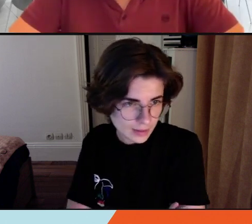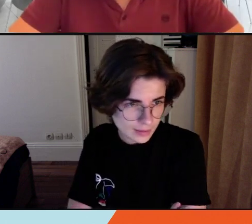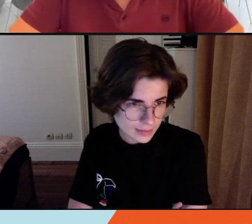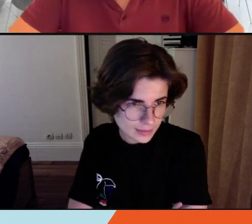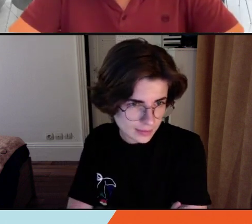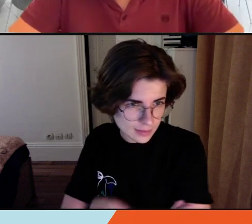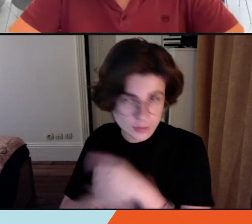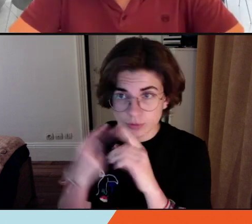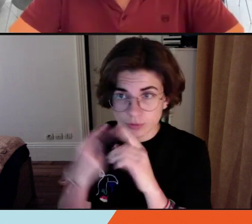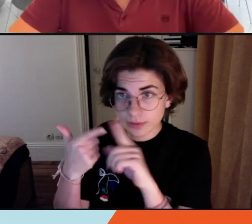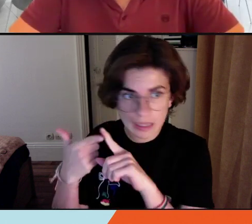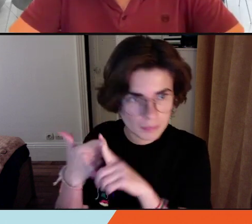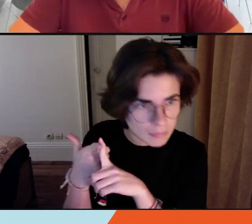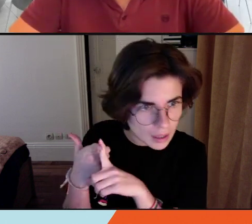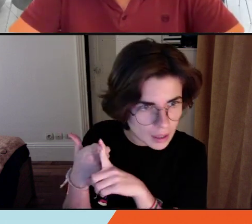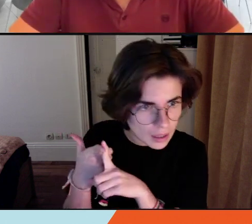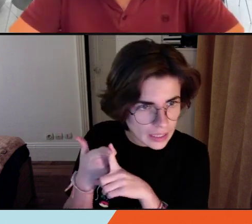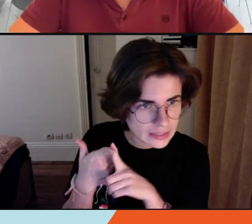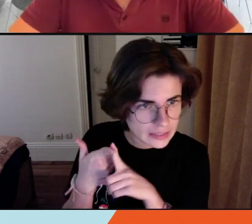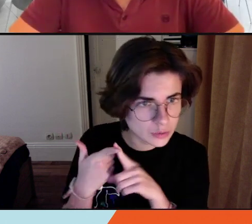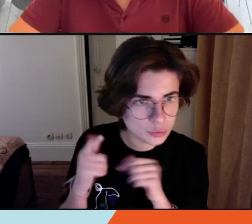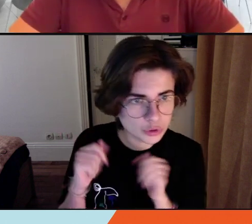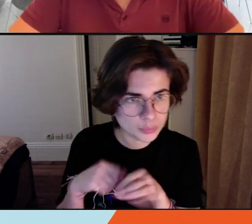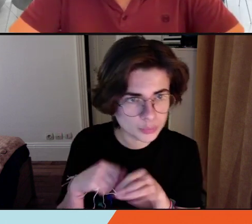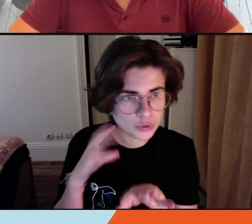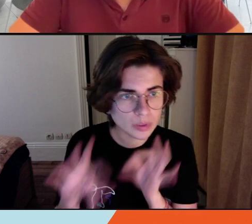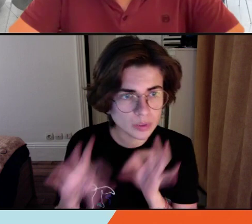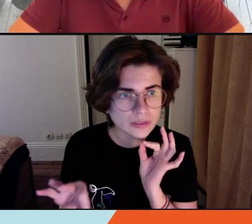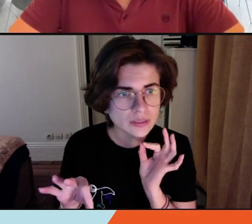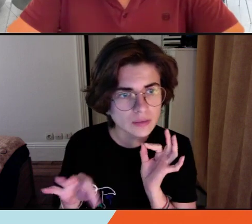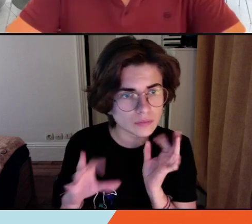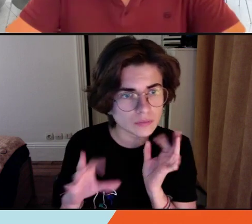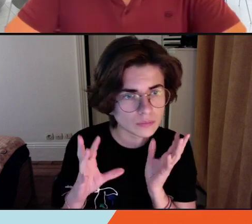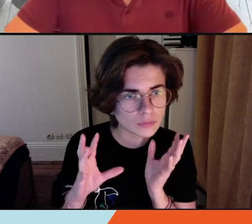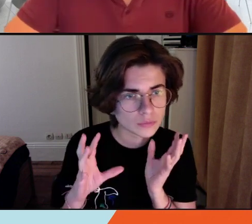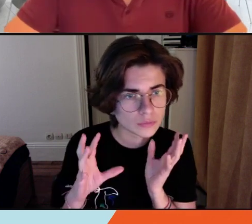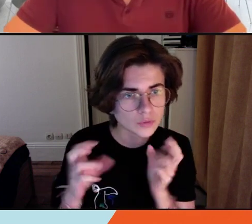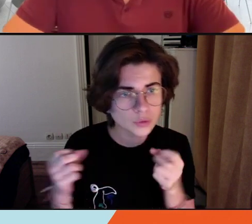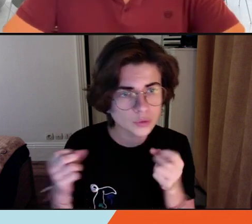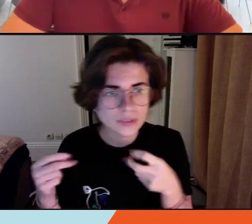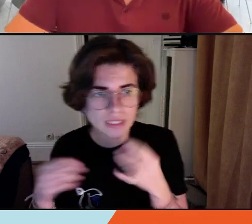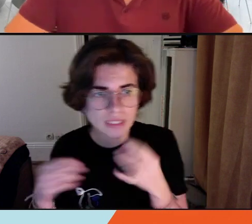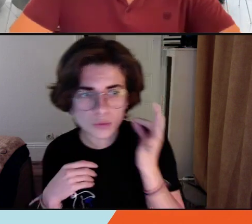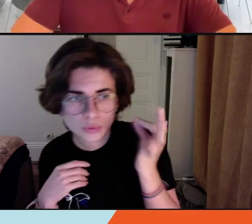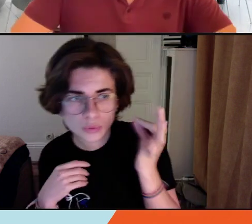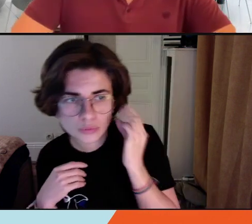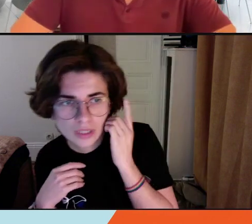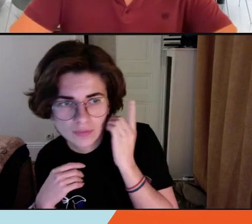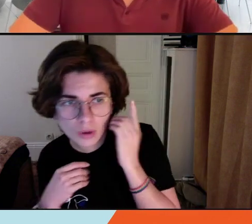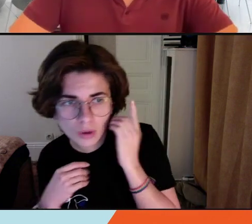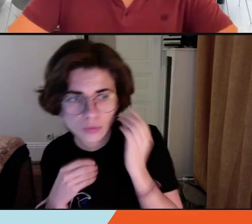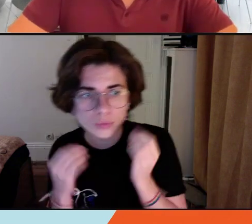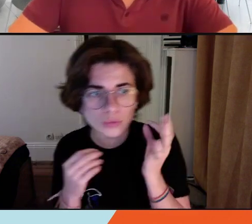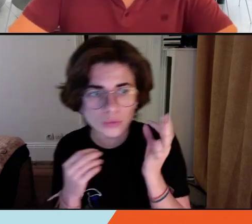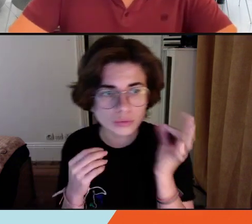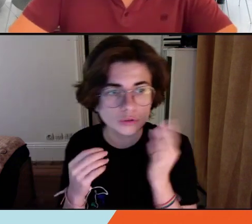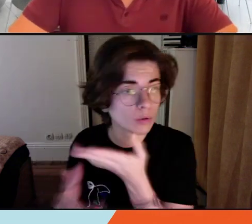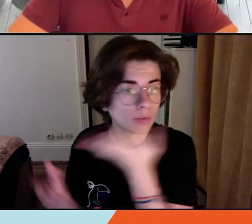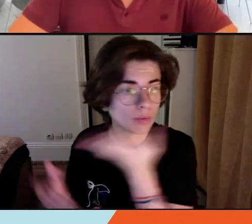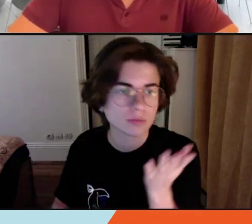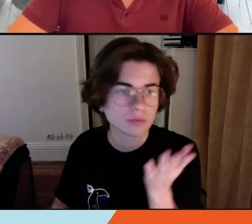La deuxième, du coup, tu peux choisir, tu veux sous-titrer le son du téléphone ou le son d'une